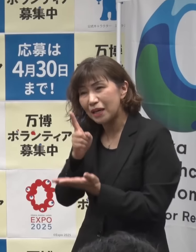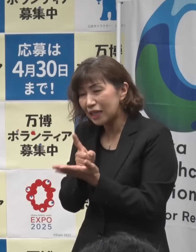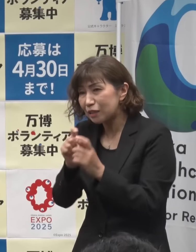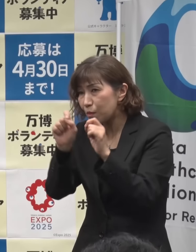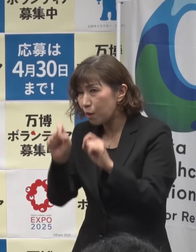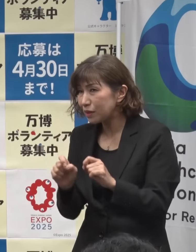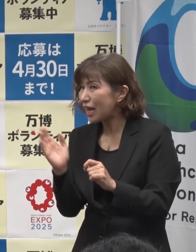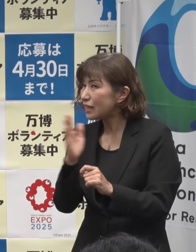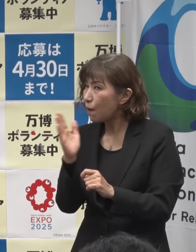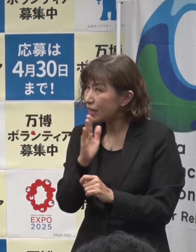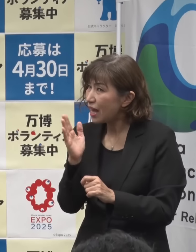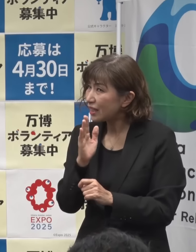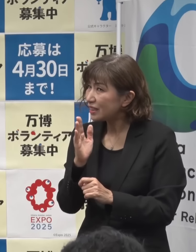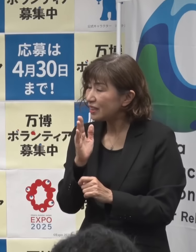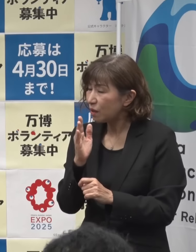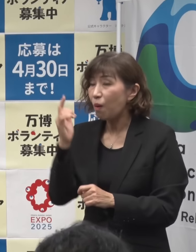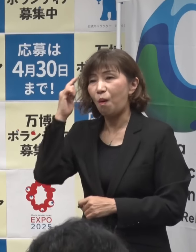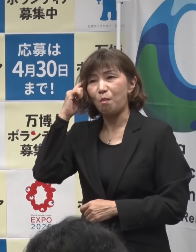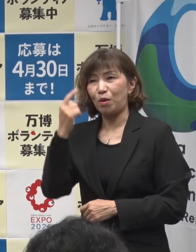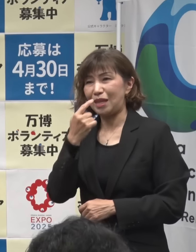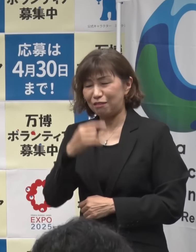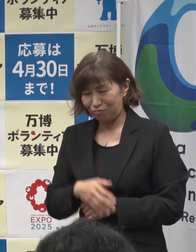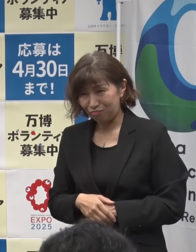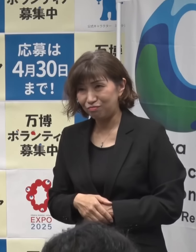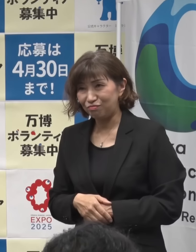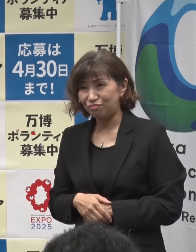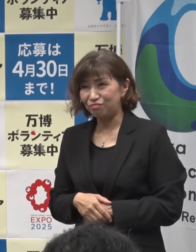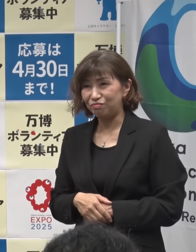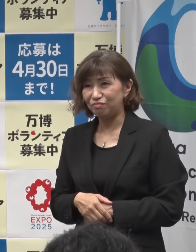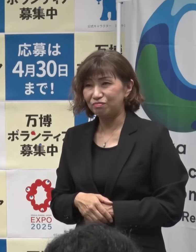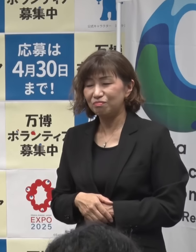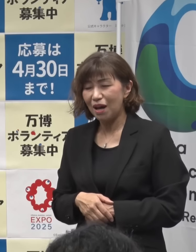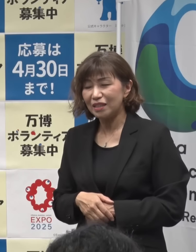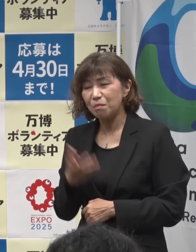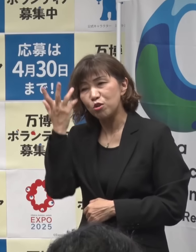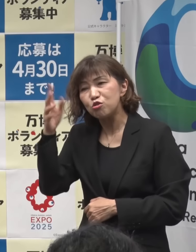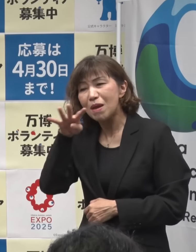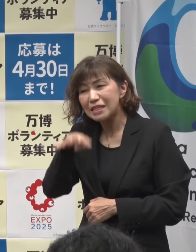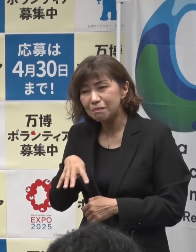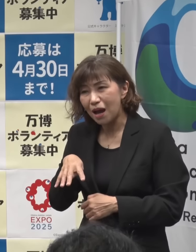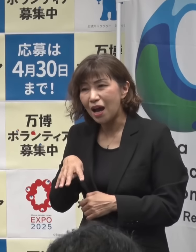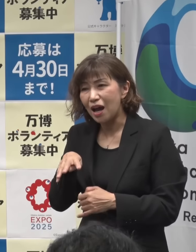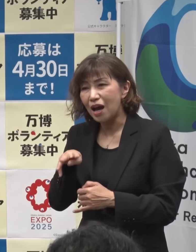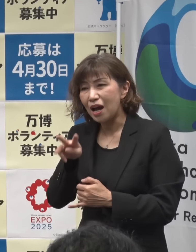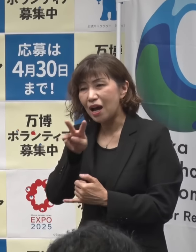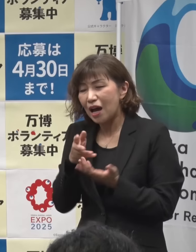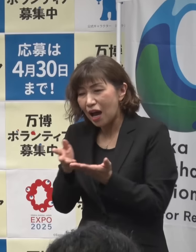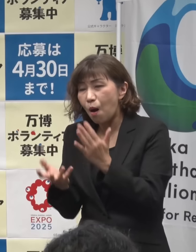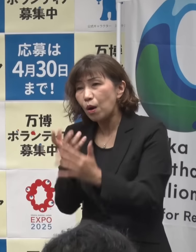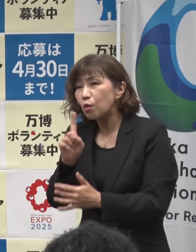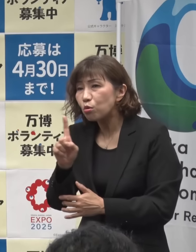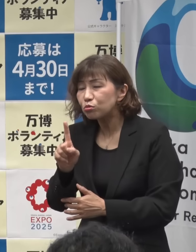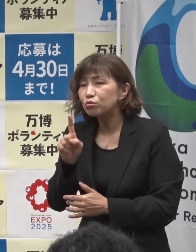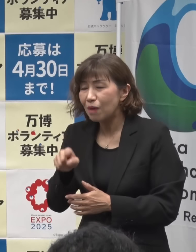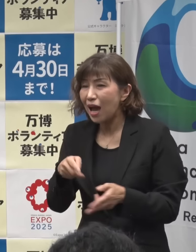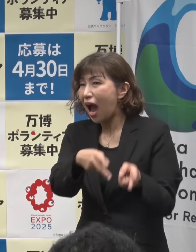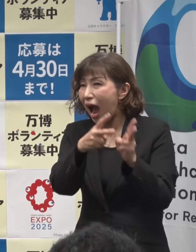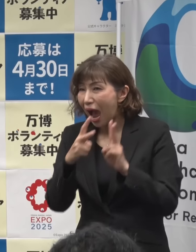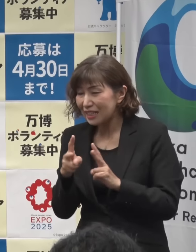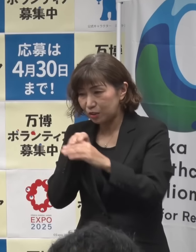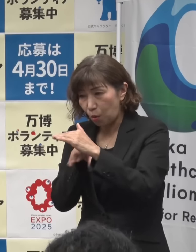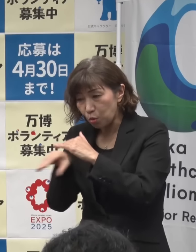うに思います。でまあ、それでも夢島にスポットを当てて見たとき、夢島スポットを当てて見たとき、耐震性はもう橋とトンネルは終